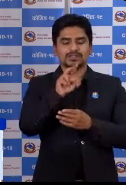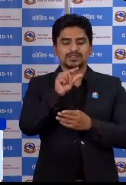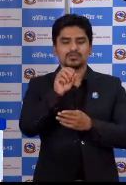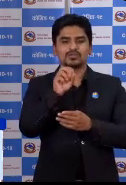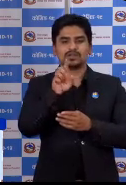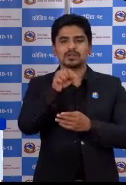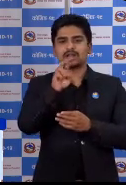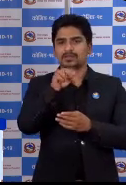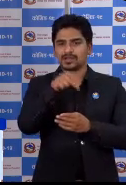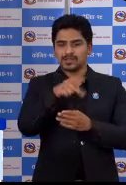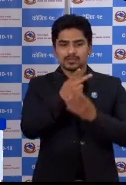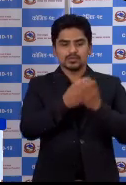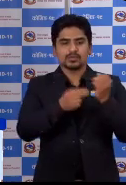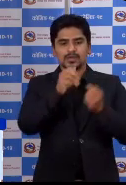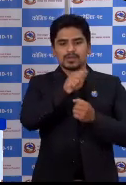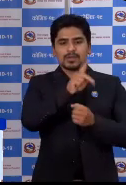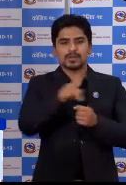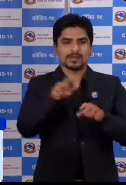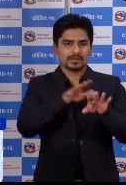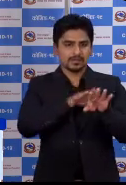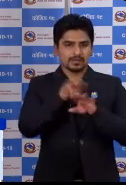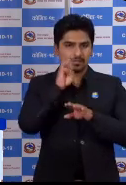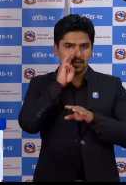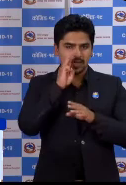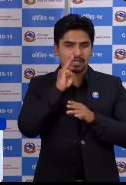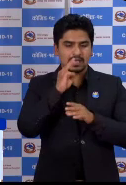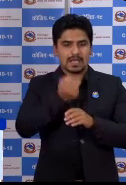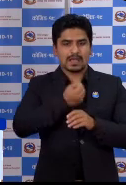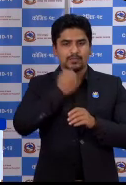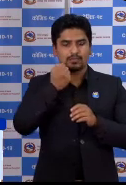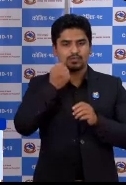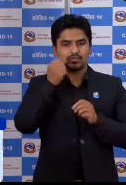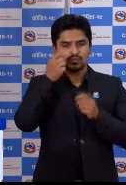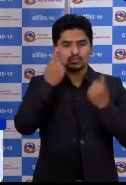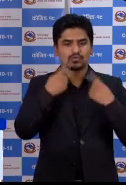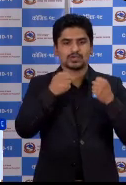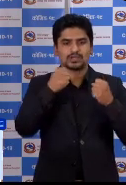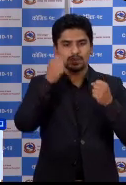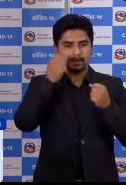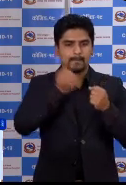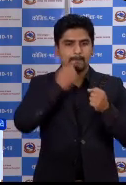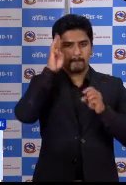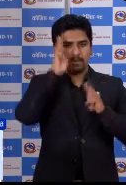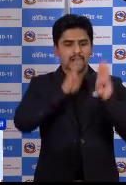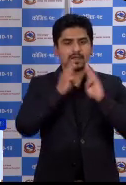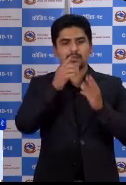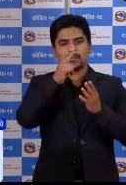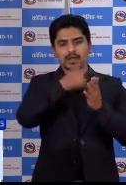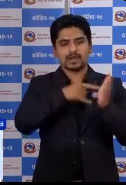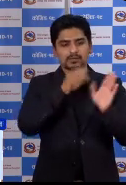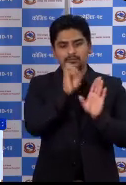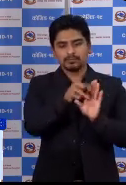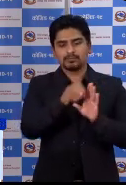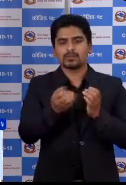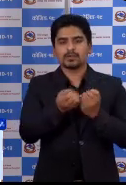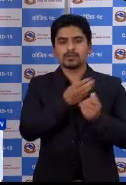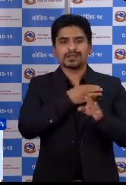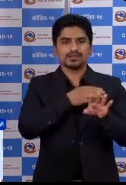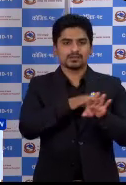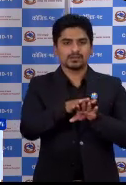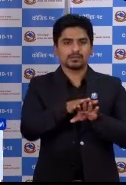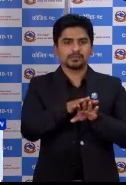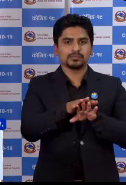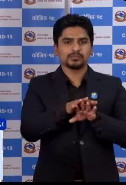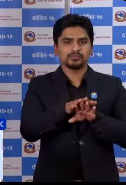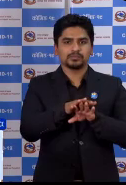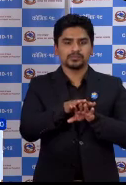covid19.mohp.gov.np। यो दुईवटा एप्लिकेसनमा गरेर आफ्नो स्वास्थ्यको बारेमा सो मूल्याङ्कन फारम भर्ने व्यक्तिहरूको